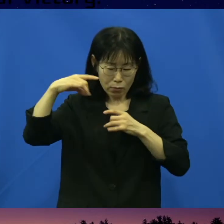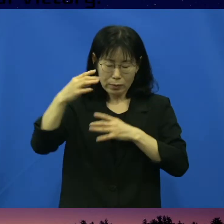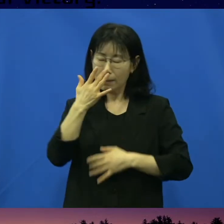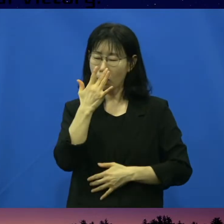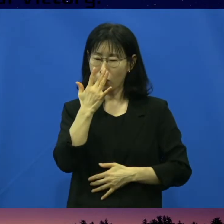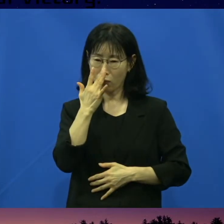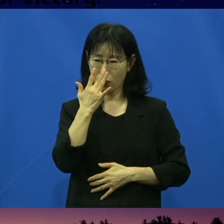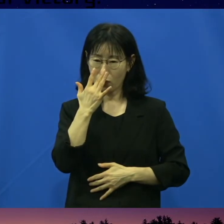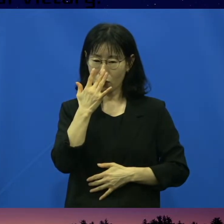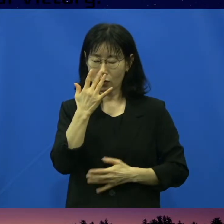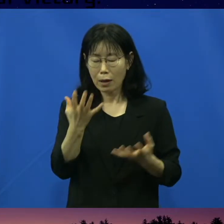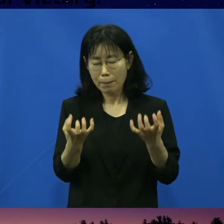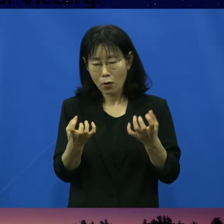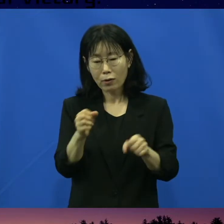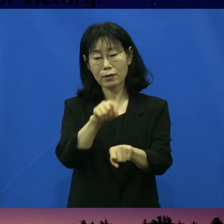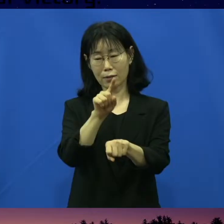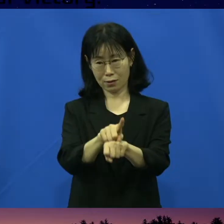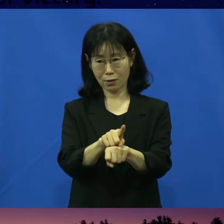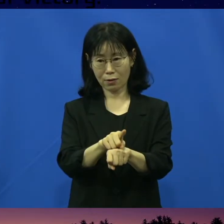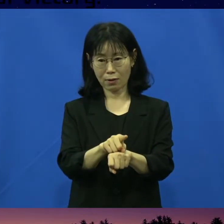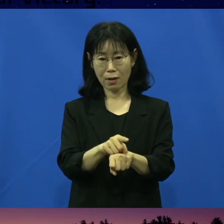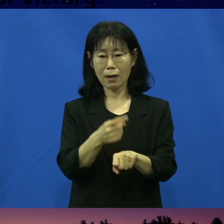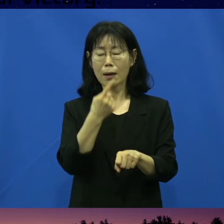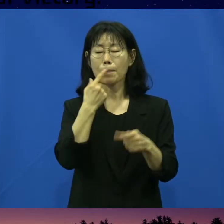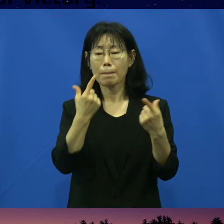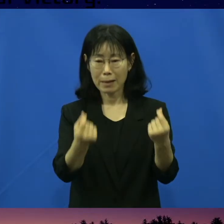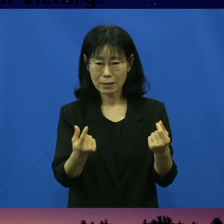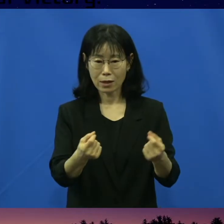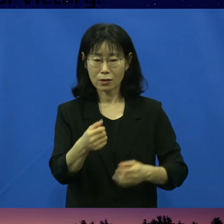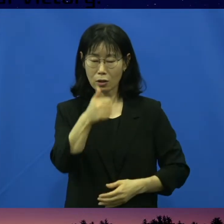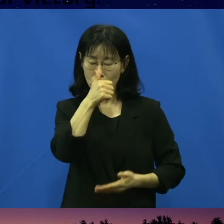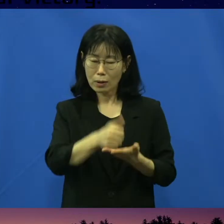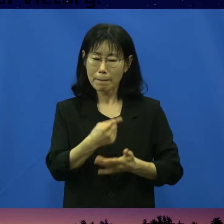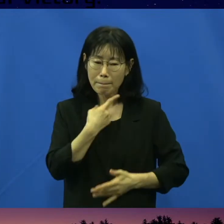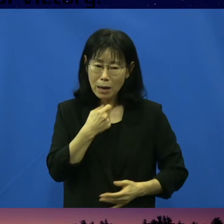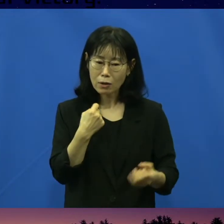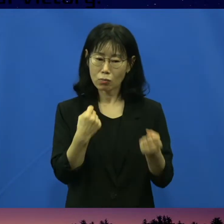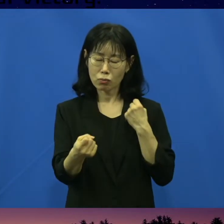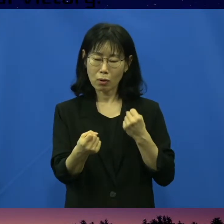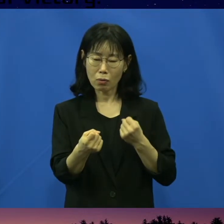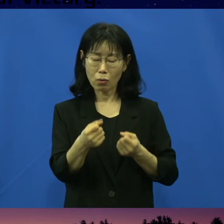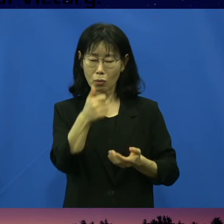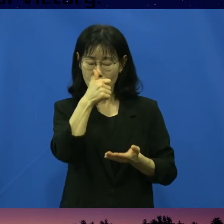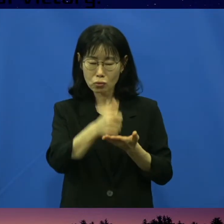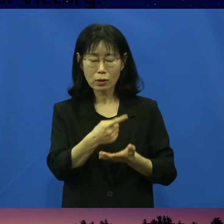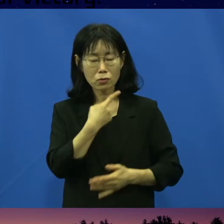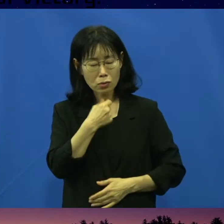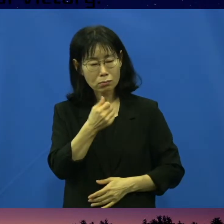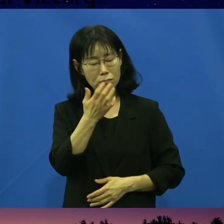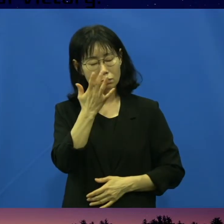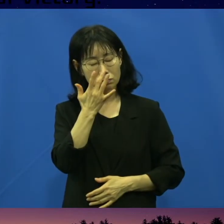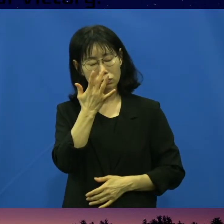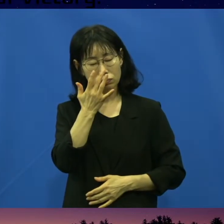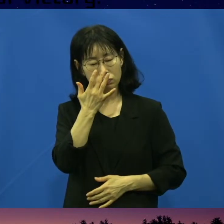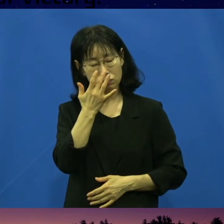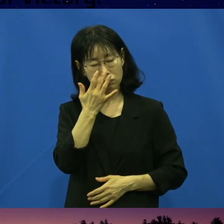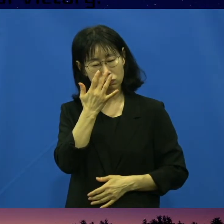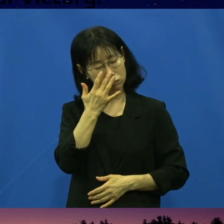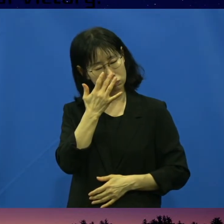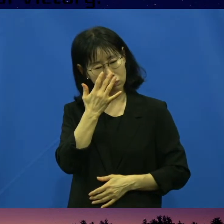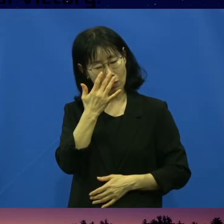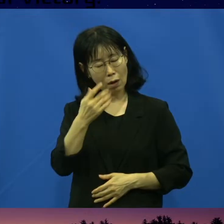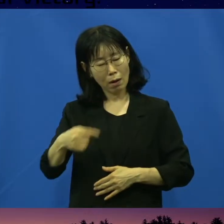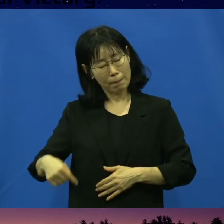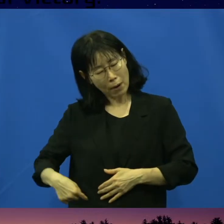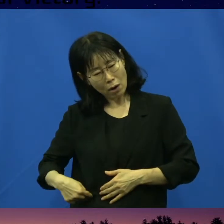여러분, 우리가 죄에 대해서 죄를 짓는데도 그 죄에 대해서 죄 인식이 없는 거예요. 죄를 짓고도 아파하는 마음이